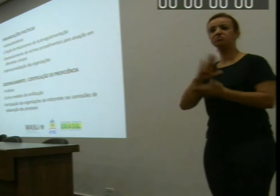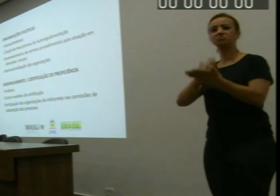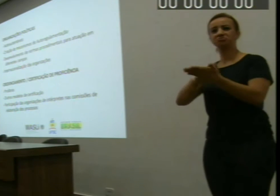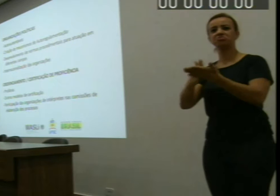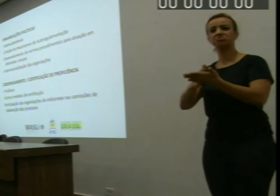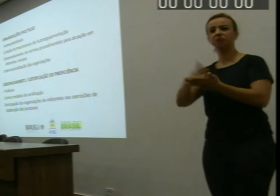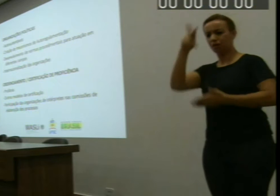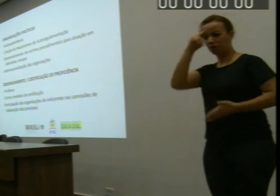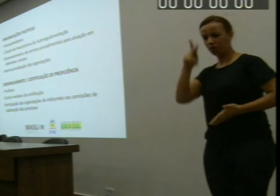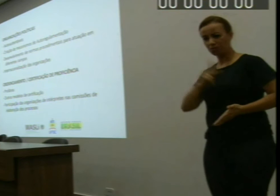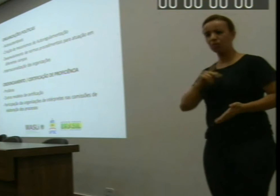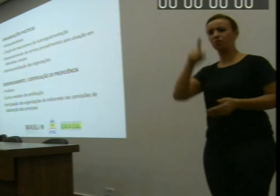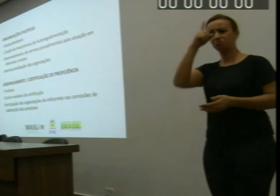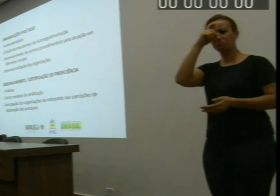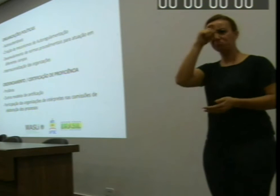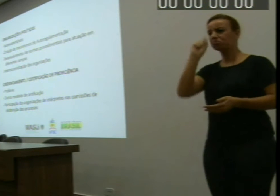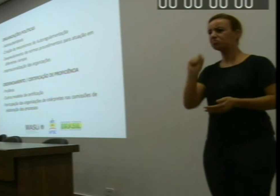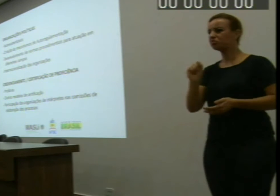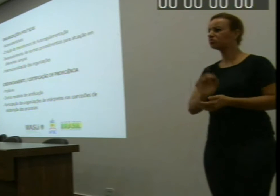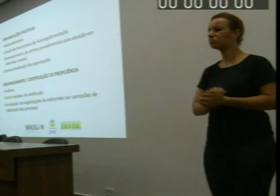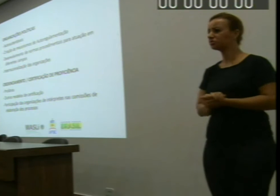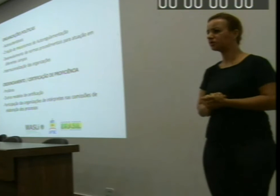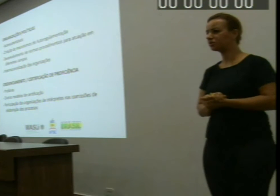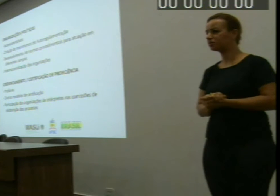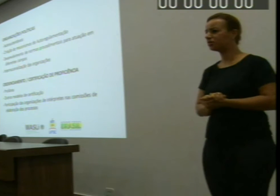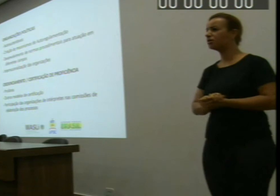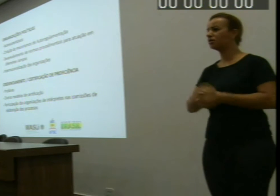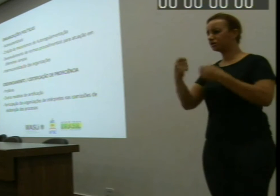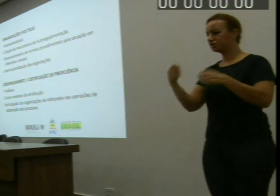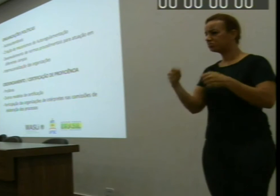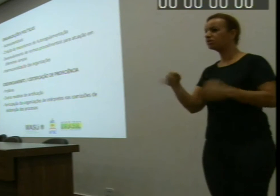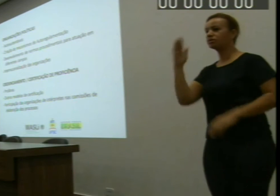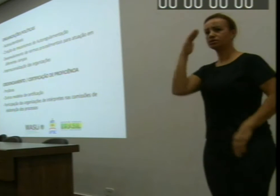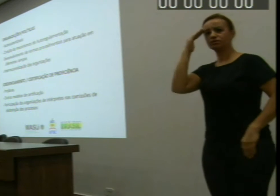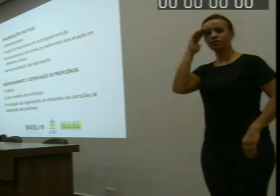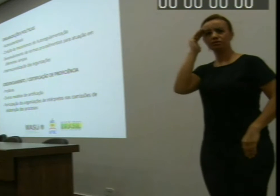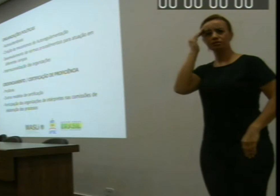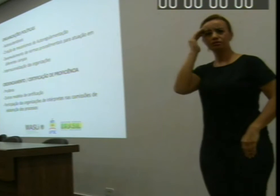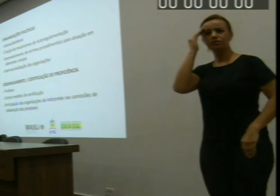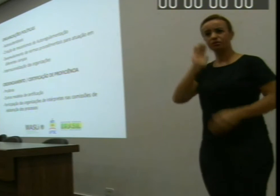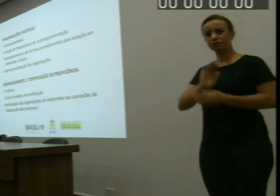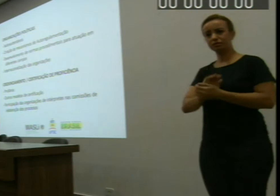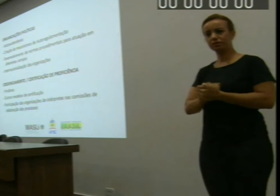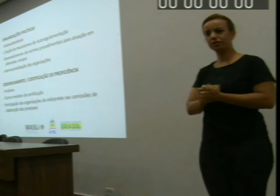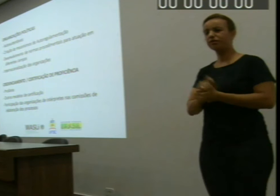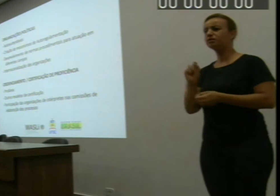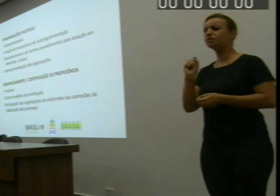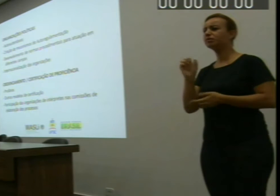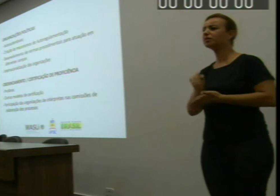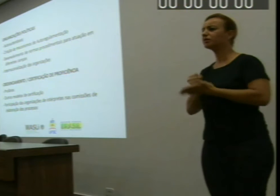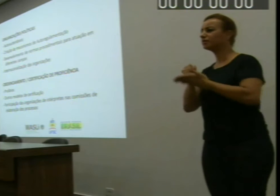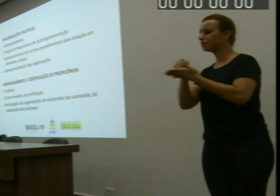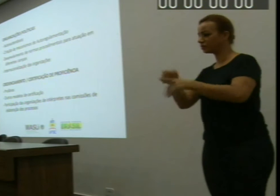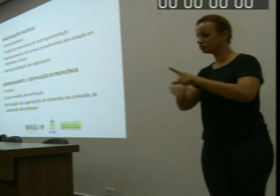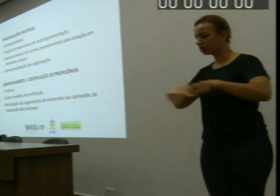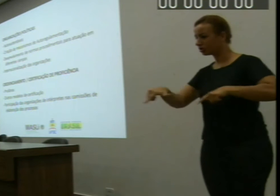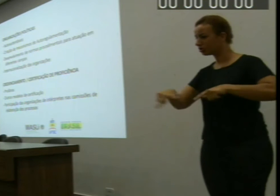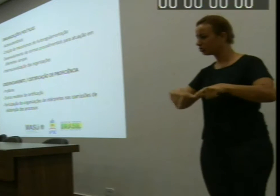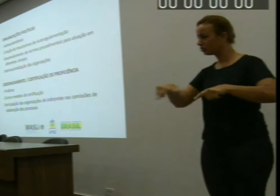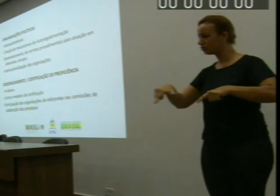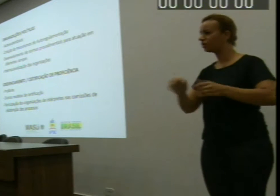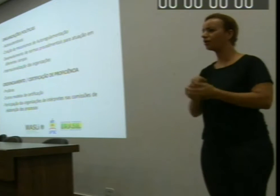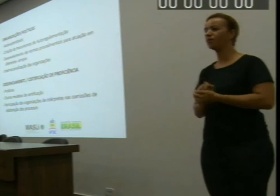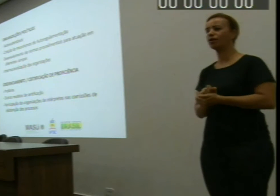hospital né então ela precisa ser compreendida na na singularidade do trabalho dela e ser